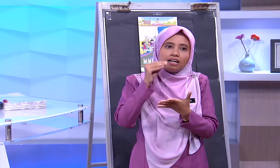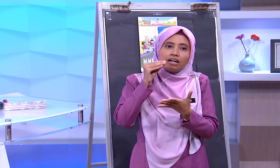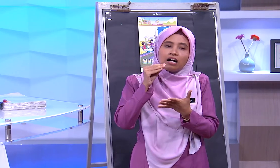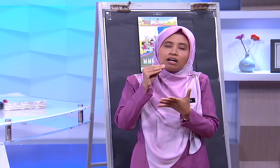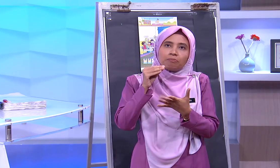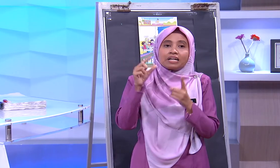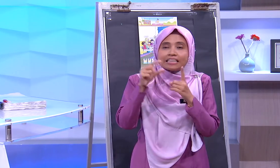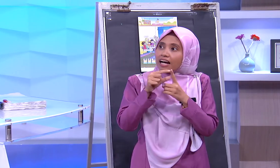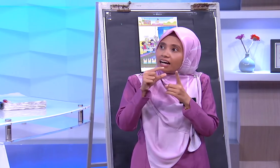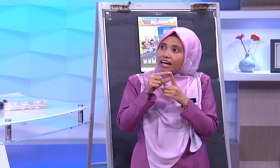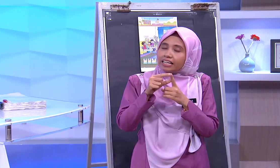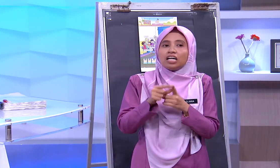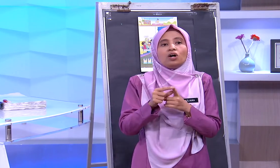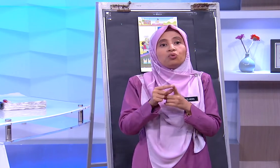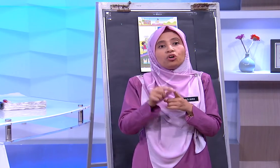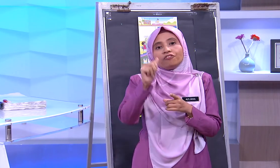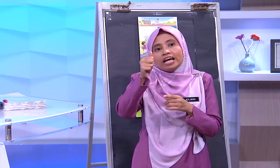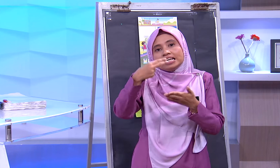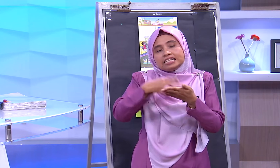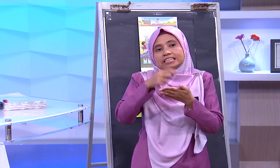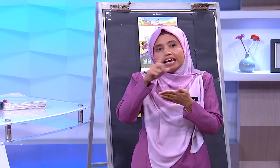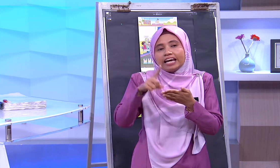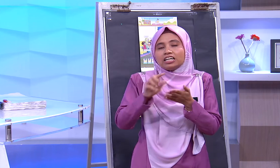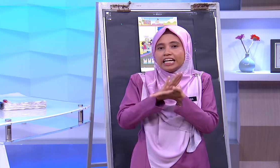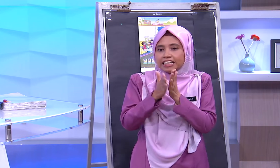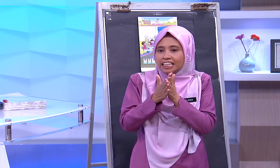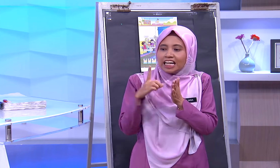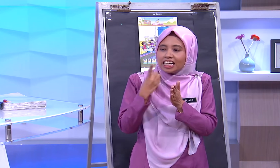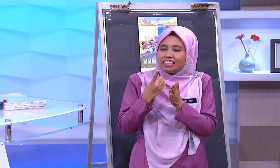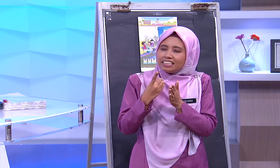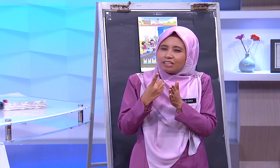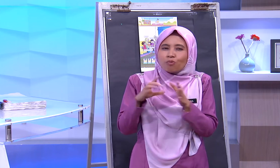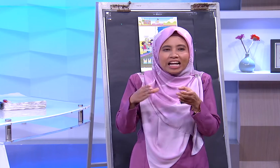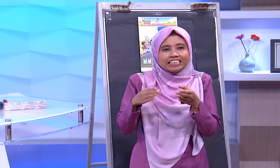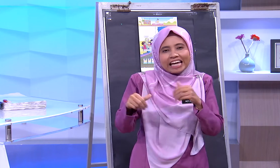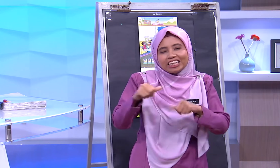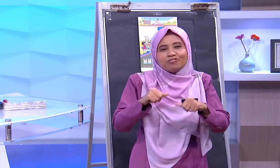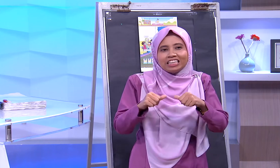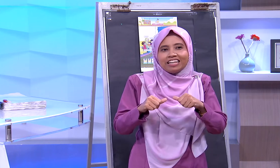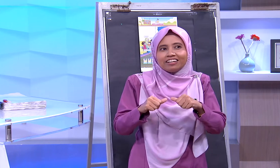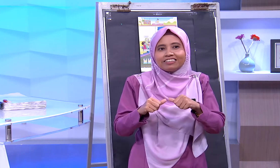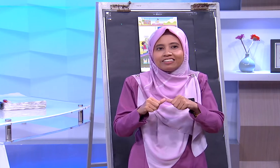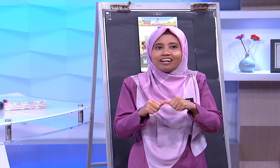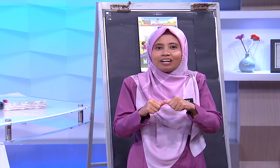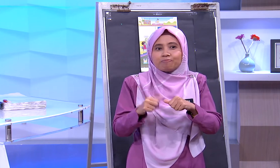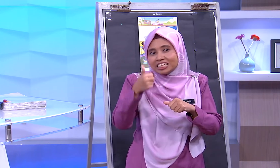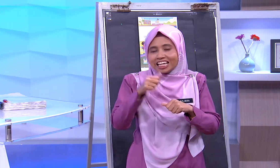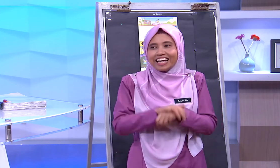udah bacaan huruf Anggrek Oke jadi kita Buatlah skating whitianga besque